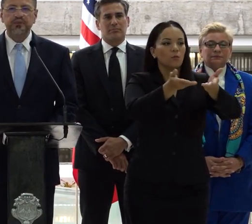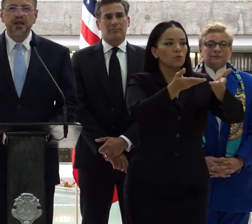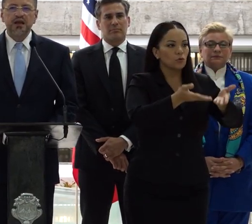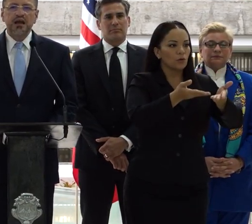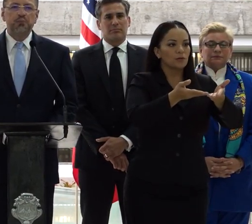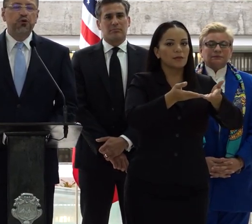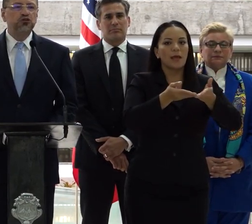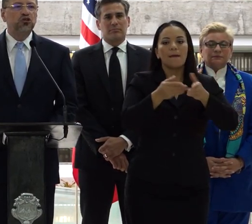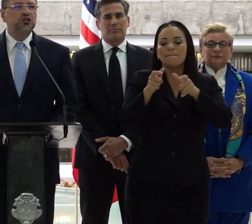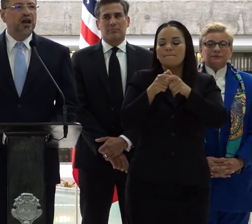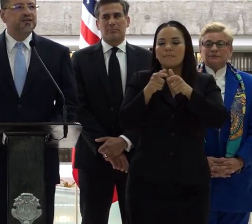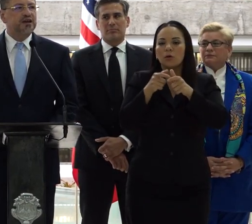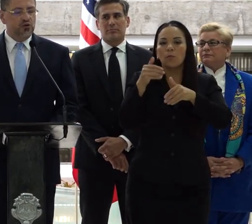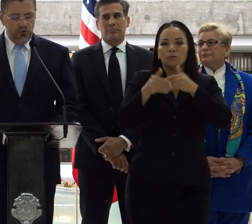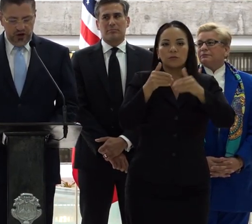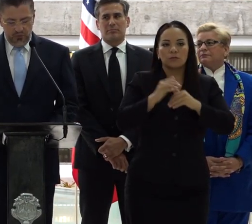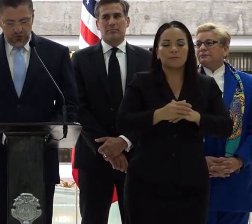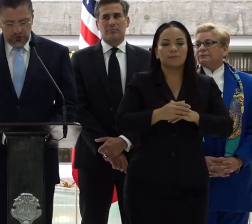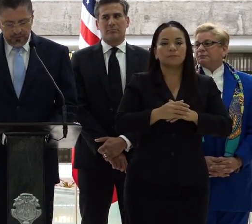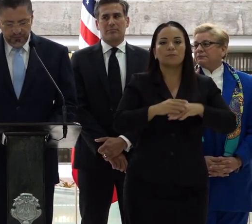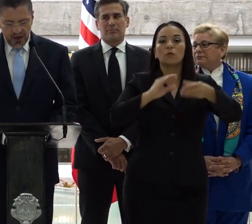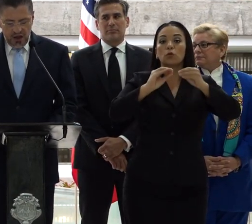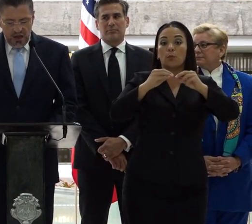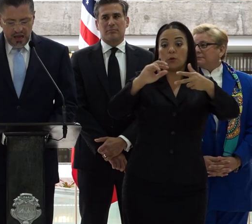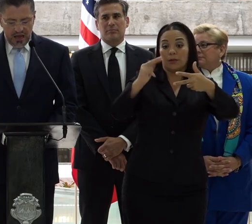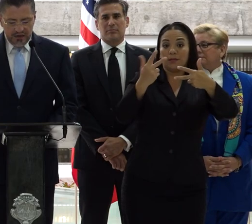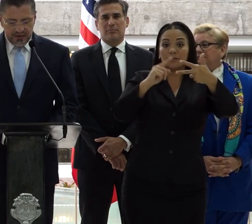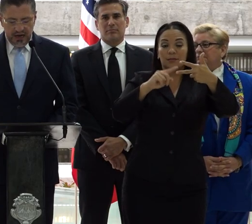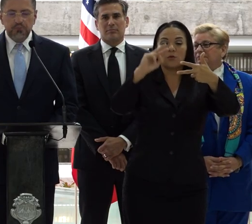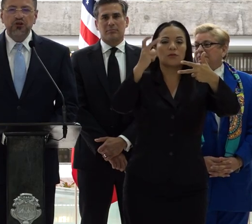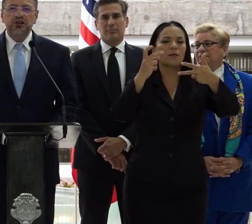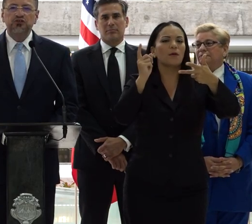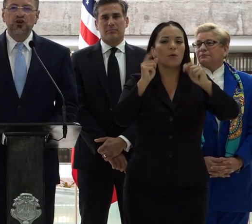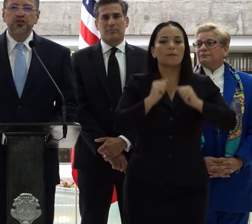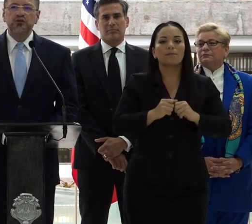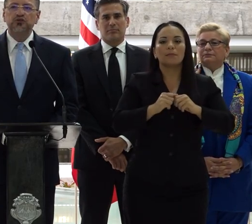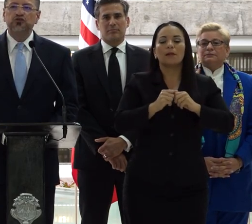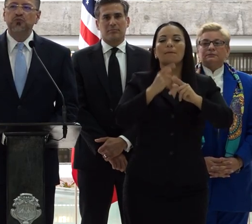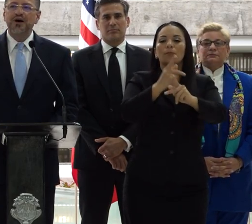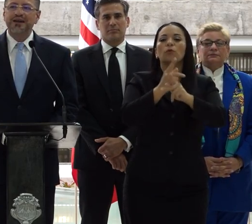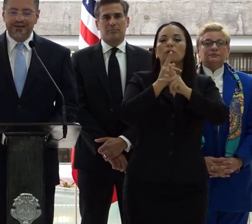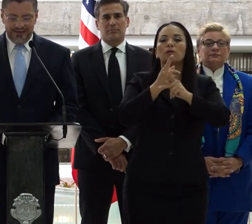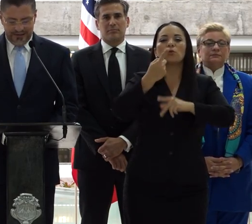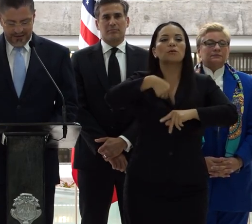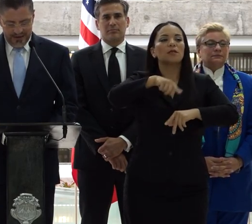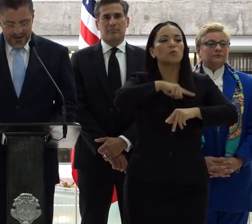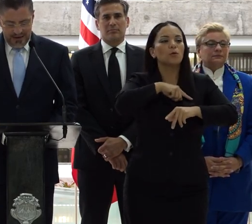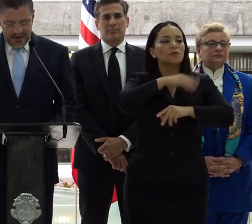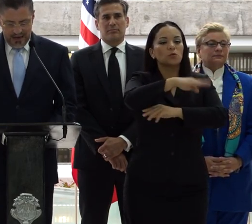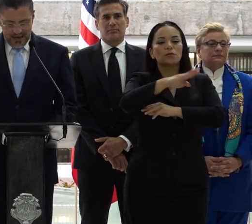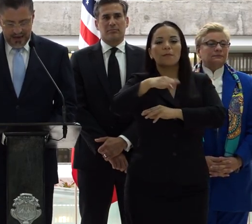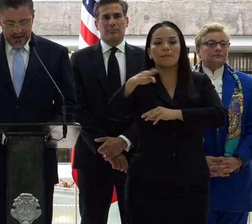microprocesadores. El punto 3 que cubrimos es la protección de nuestros mares.